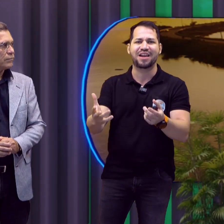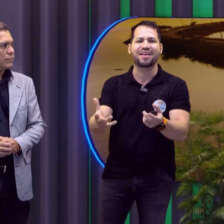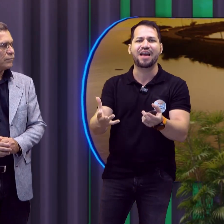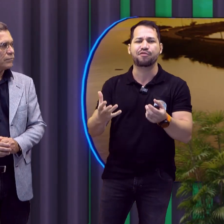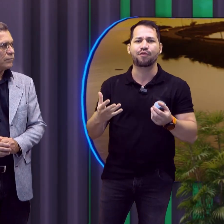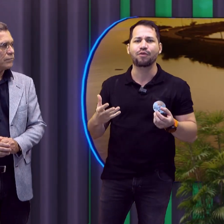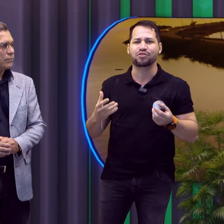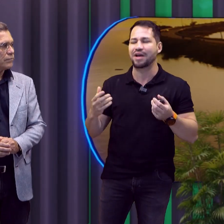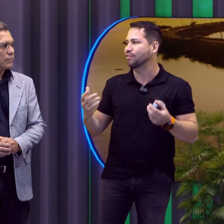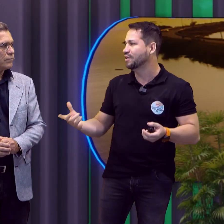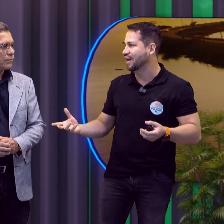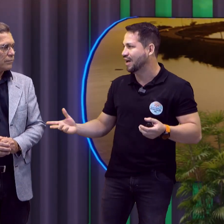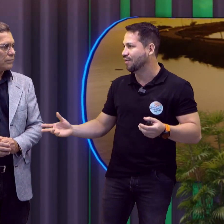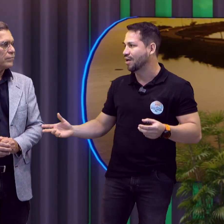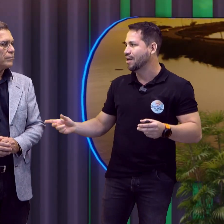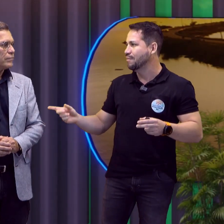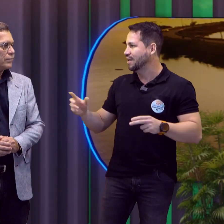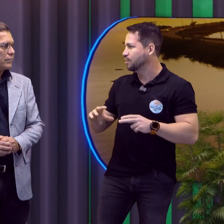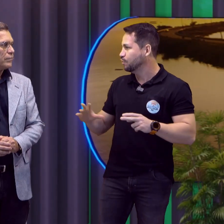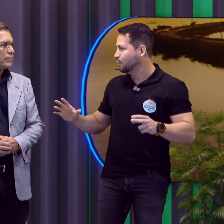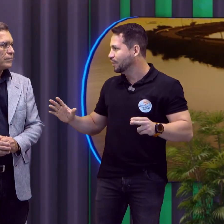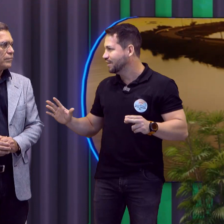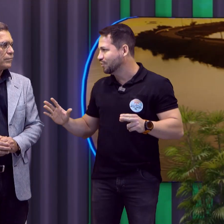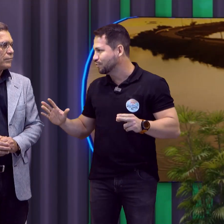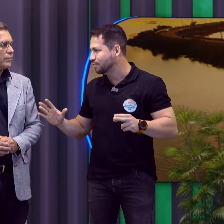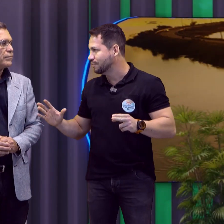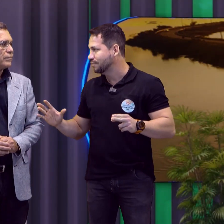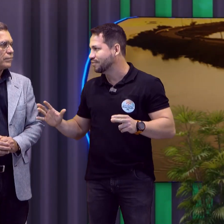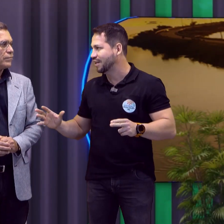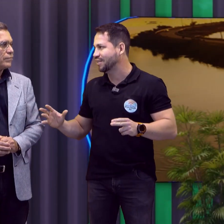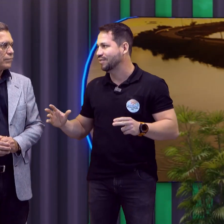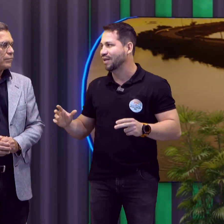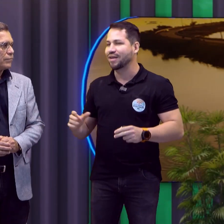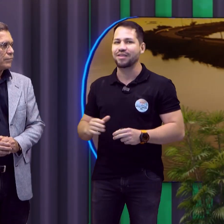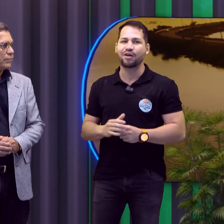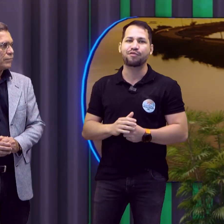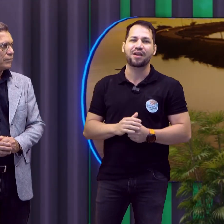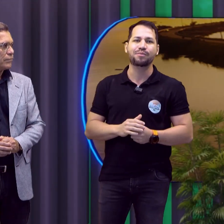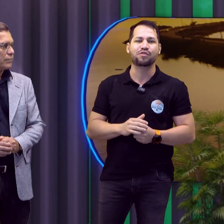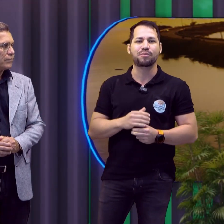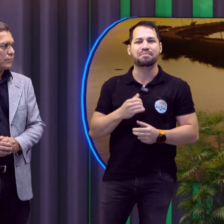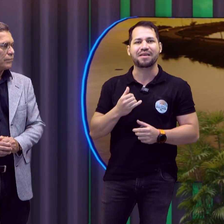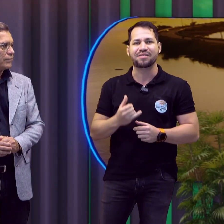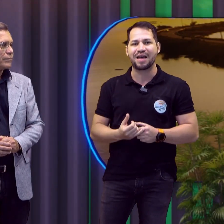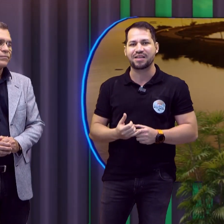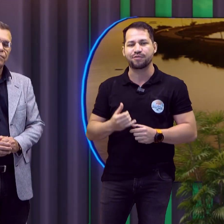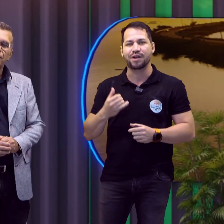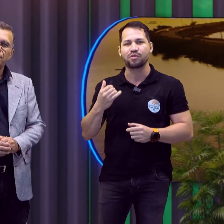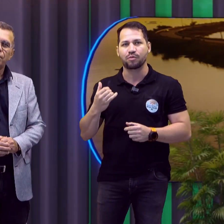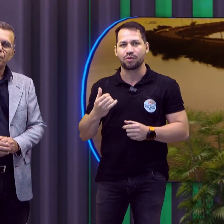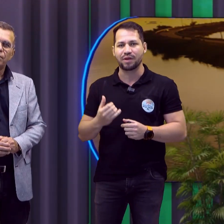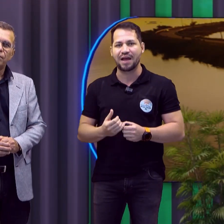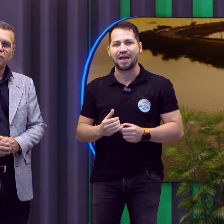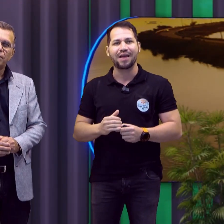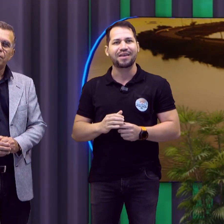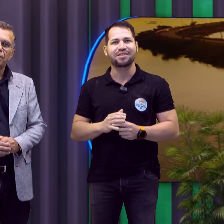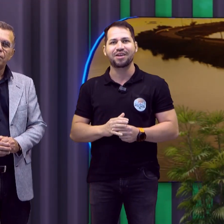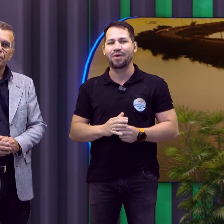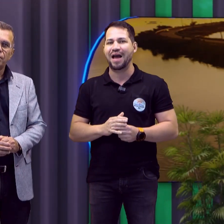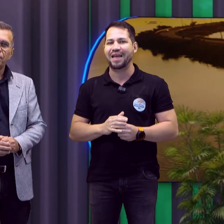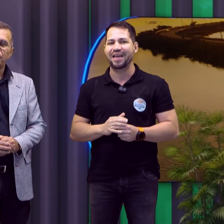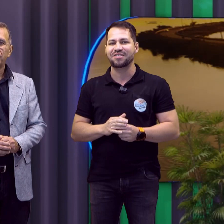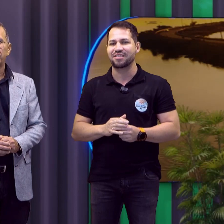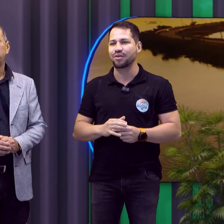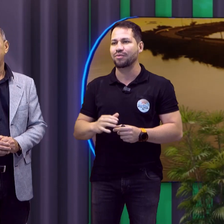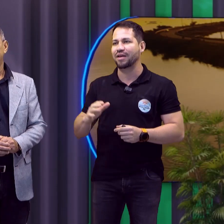para extrair a fonte, o carvão mineral, mas a gente não falou nada disso, certo? Então falamos sobre paisagem, falamos sobre o lugar,